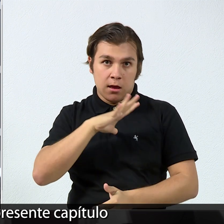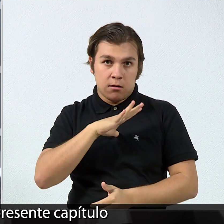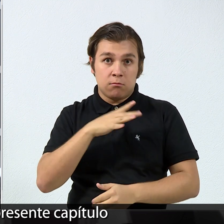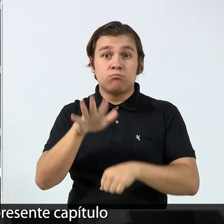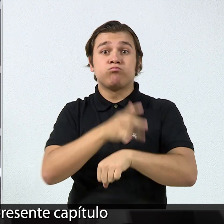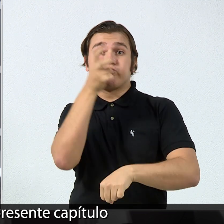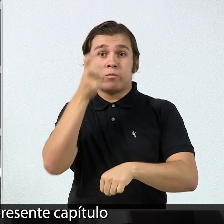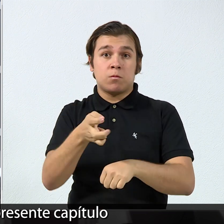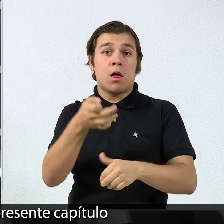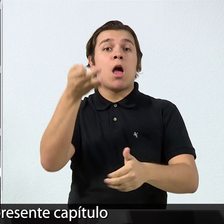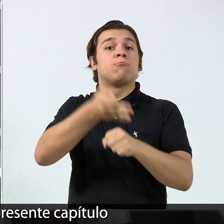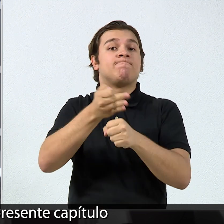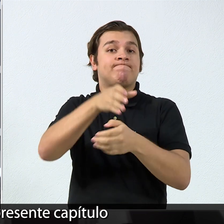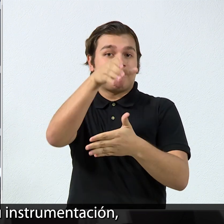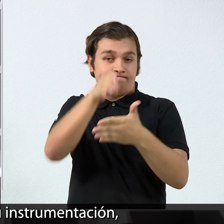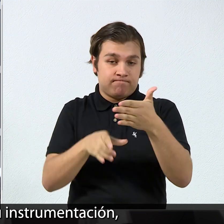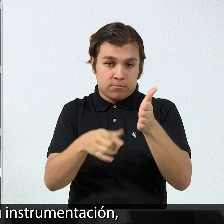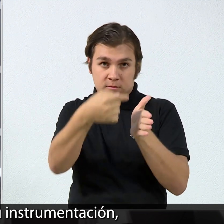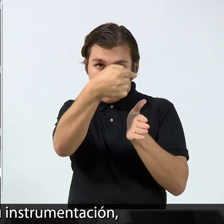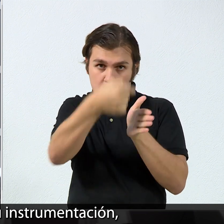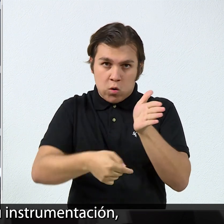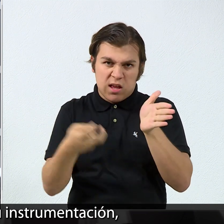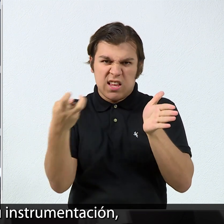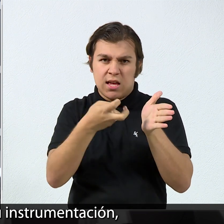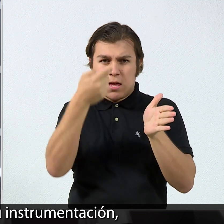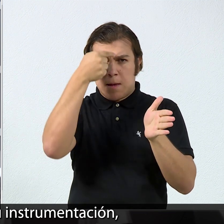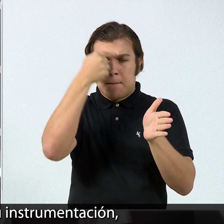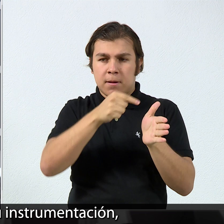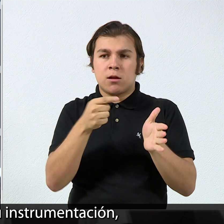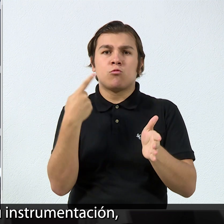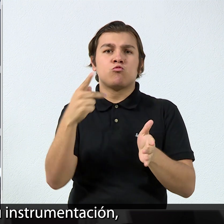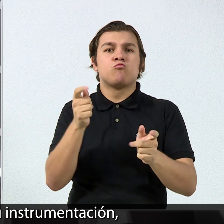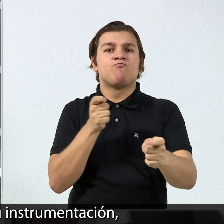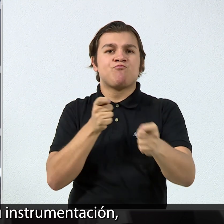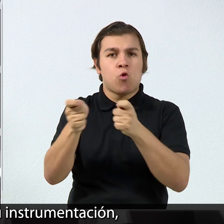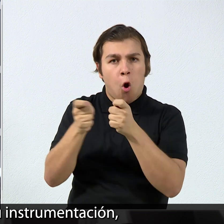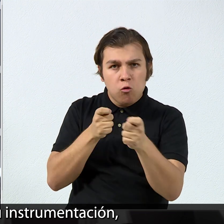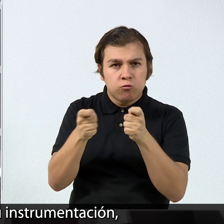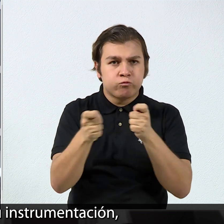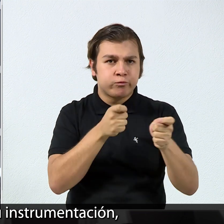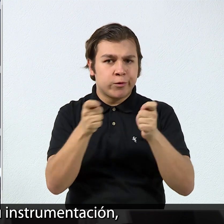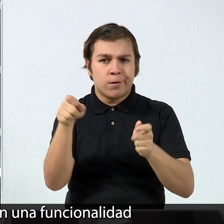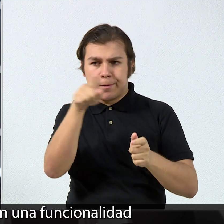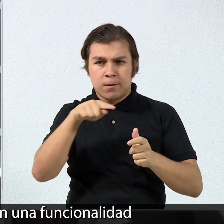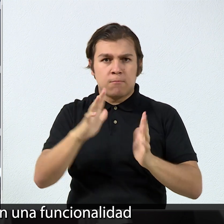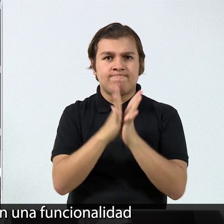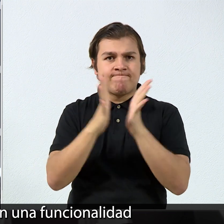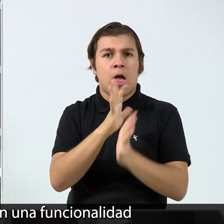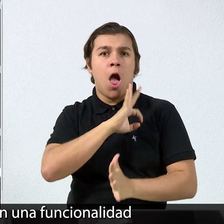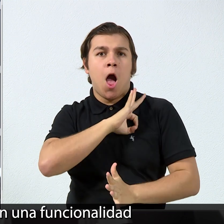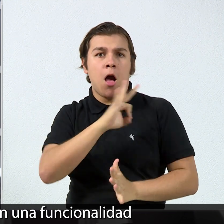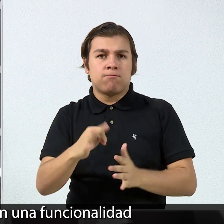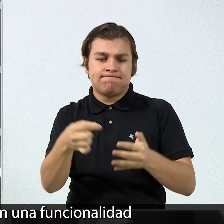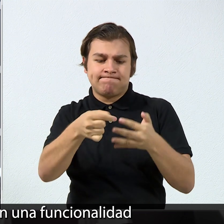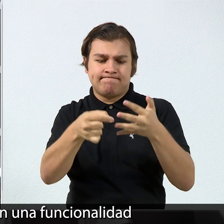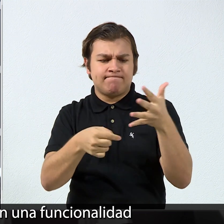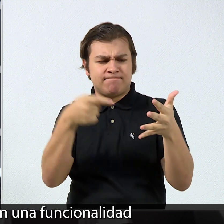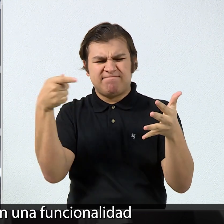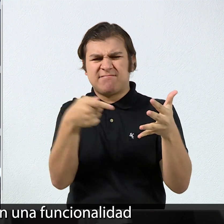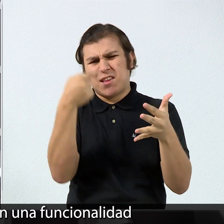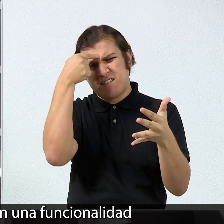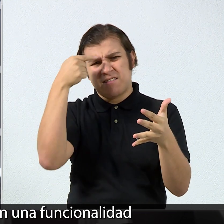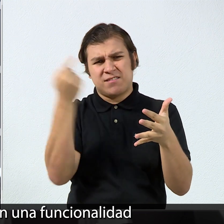presente capítulo se definen los criterios vinculados con su instrumentación, control y aplicación, los cuales garantizan